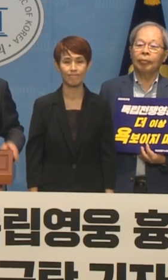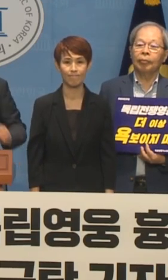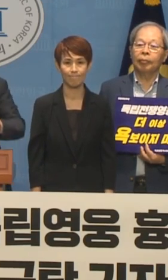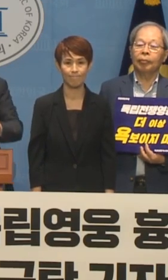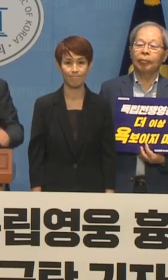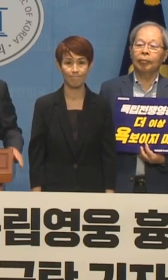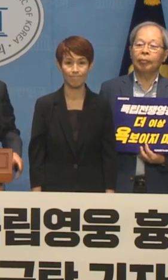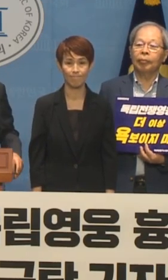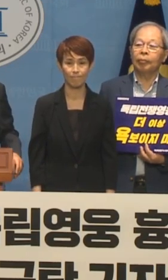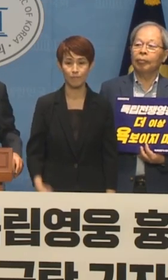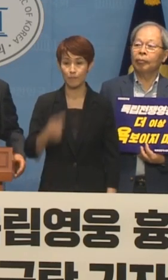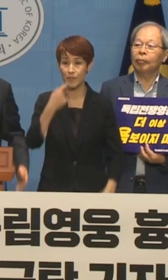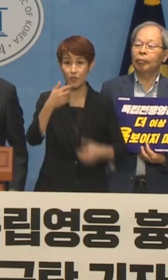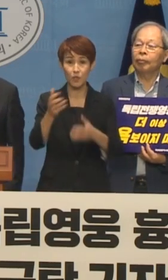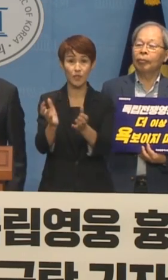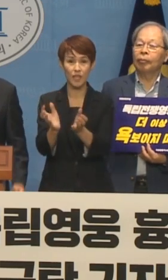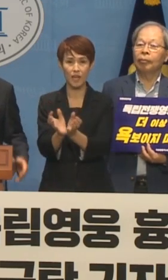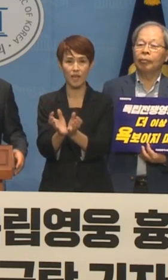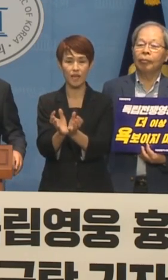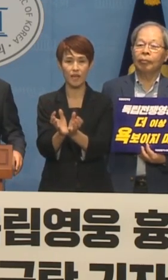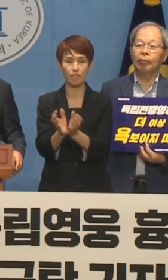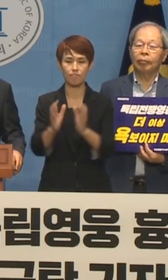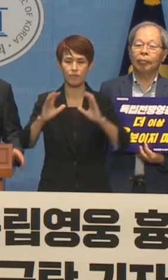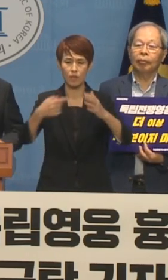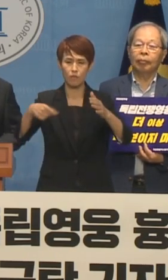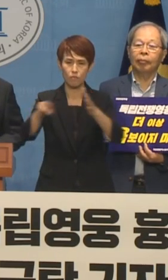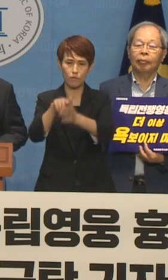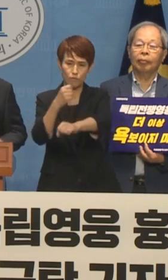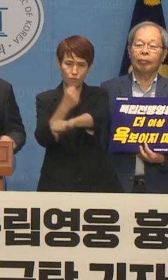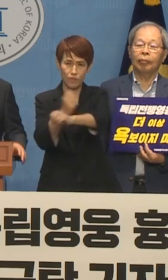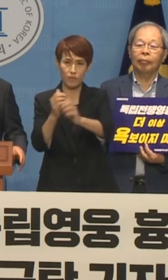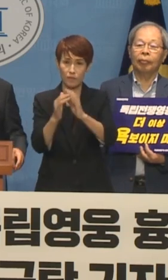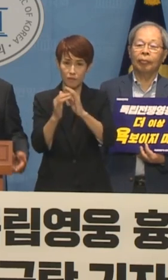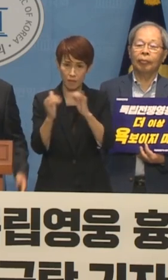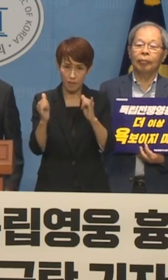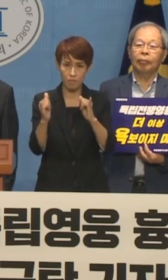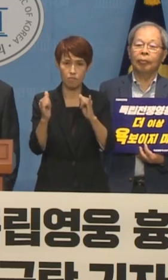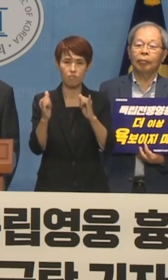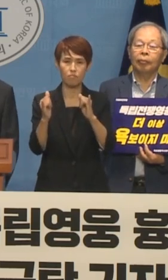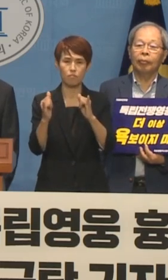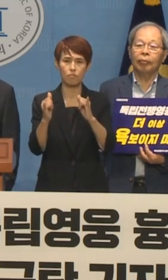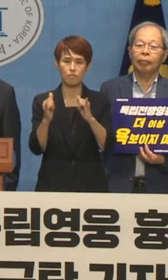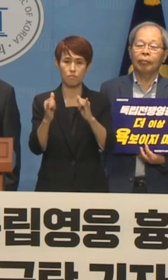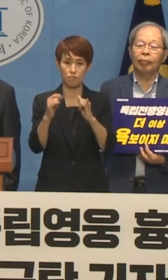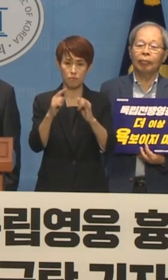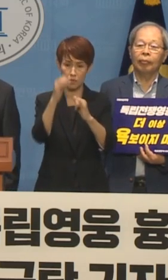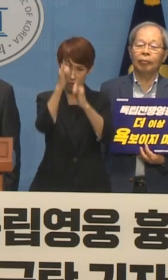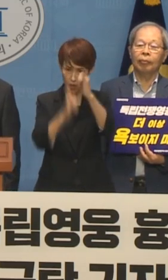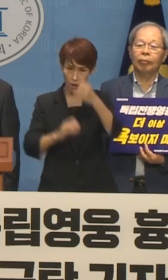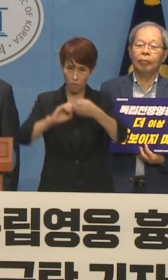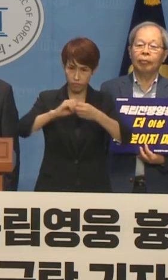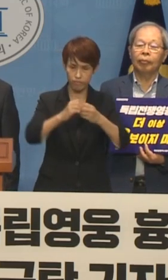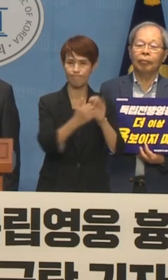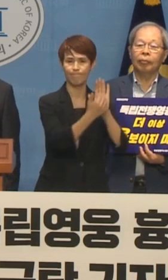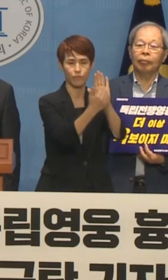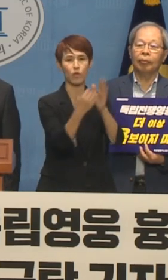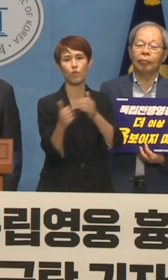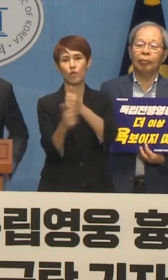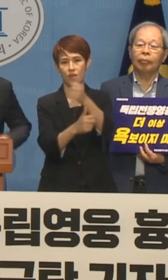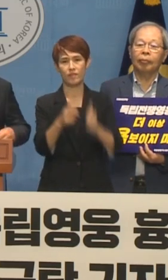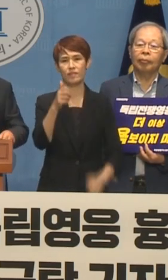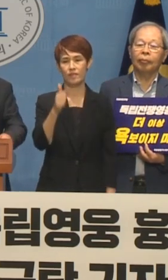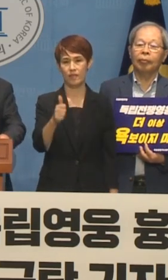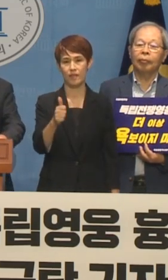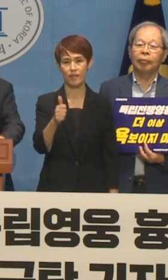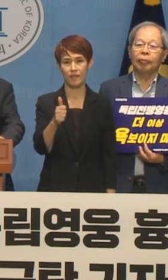네, 민주당의 독립영웅 역사 왜곡 저지 특별위원회 고문 맡고 또 홍범도 장군